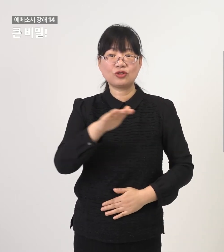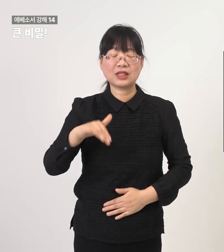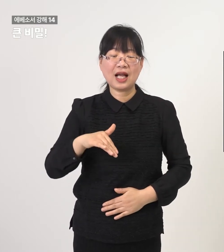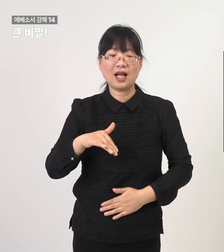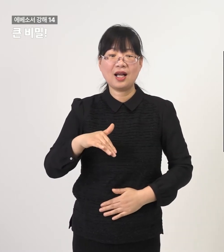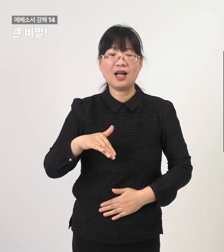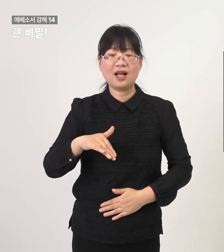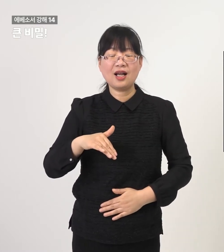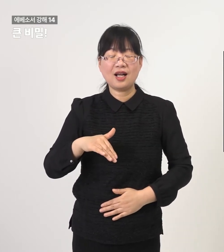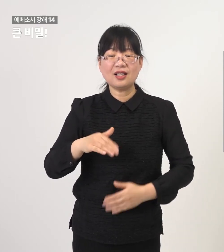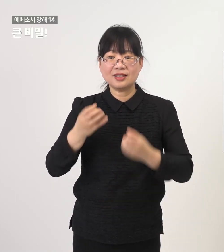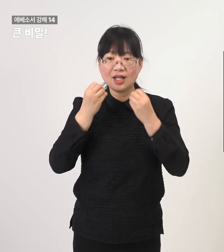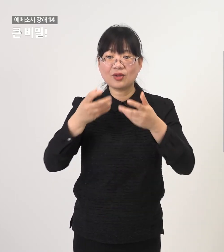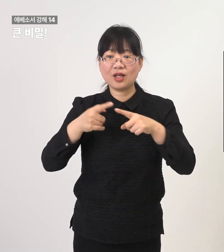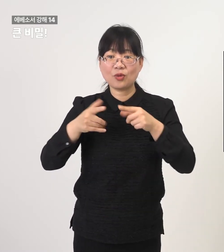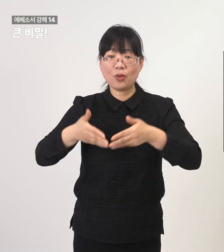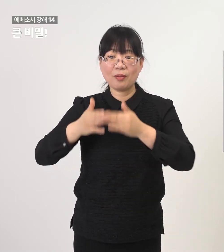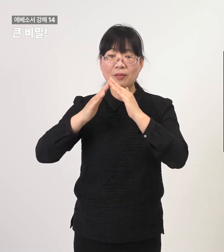개척을 해서